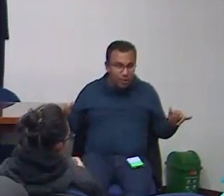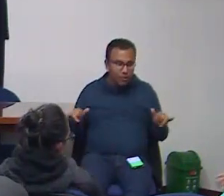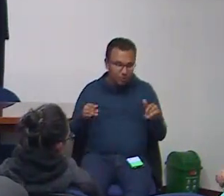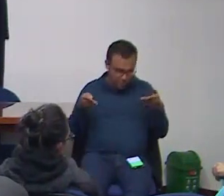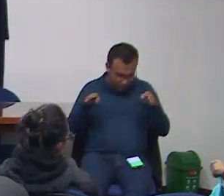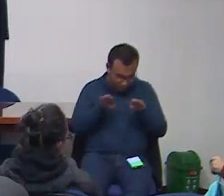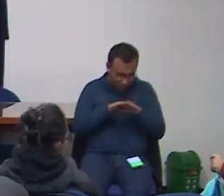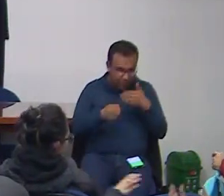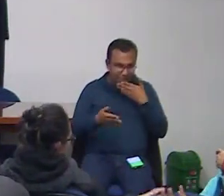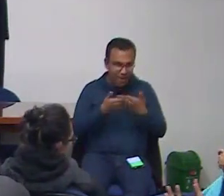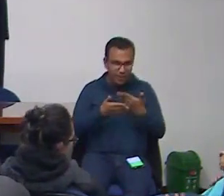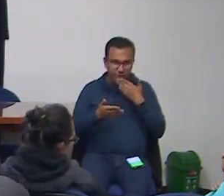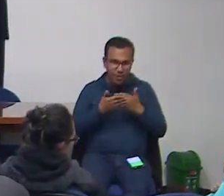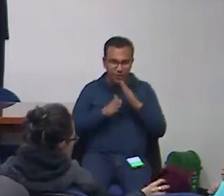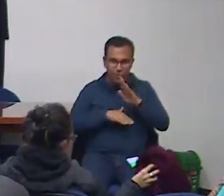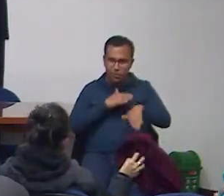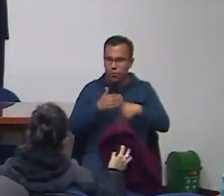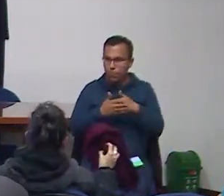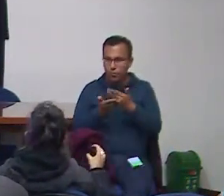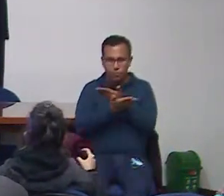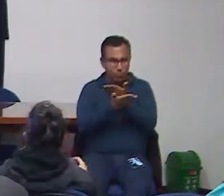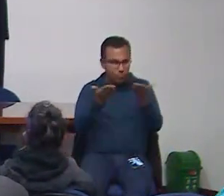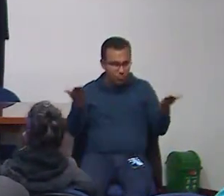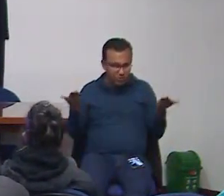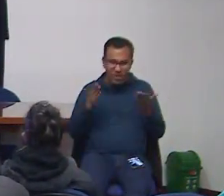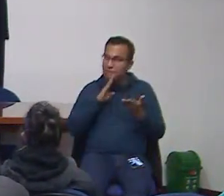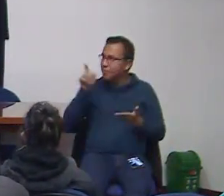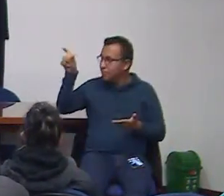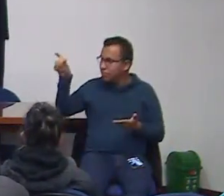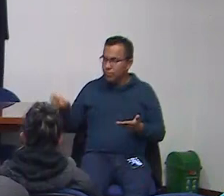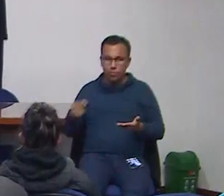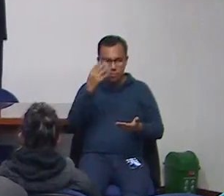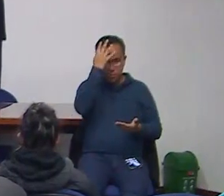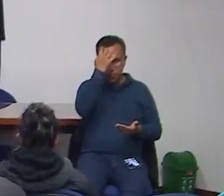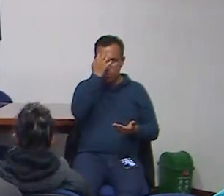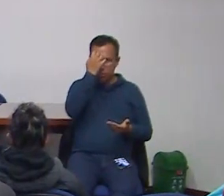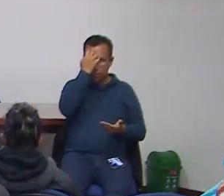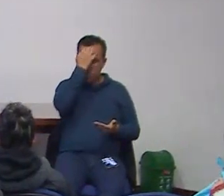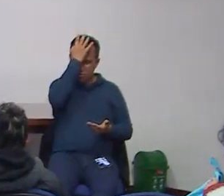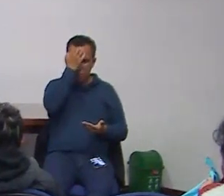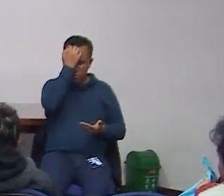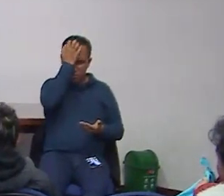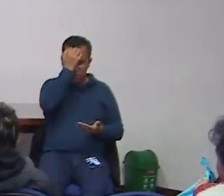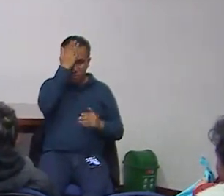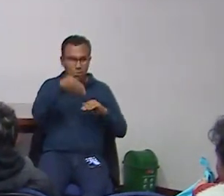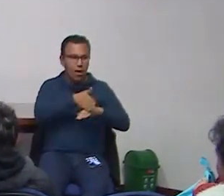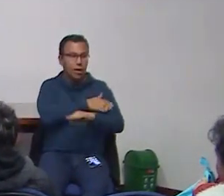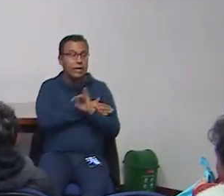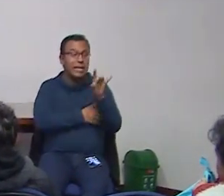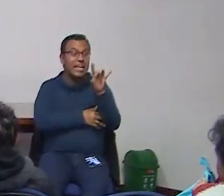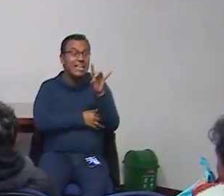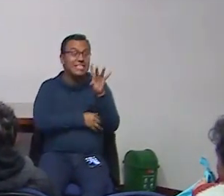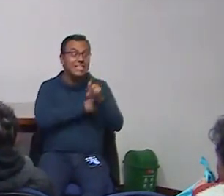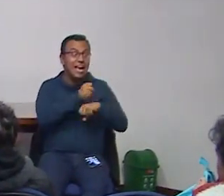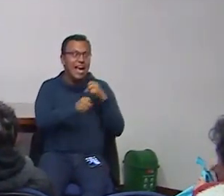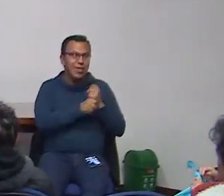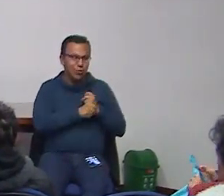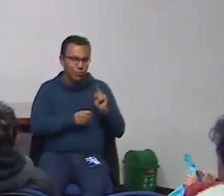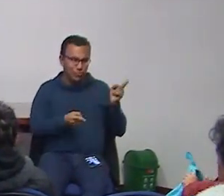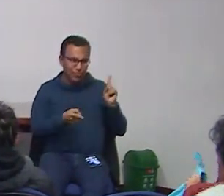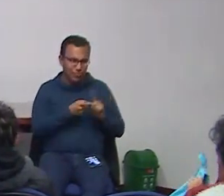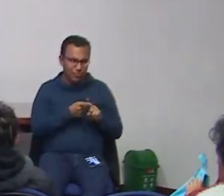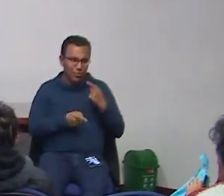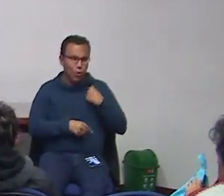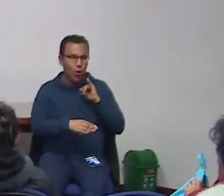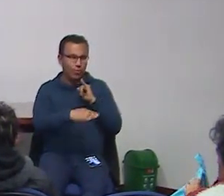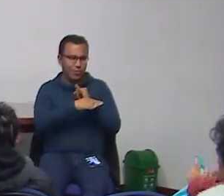eh Agradeciendo por supuesto la presencia de Francisco eh yo les cuento nosotros nos conocimos hace 15 años yo llegué